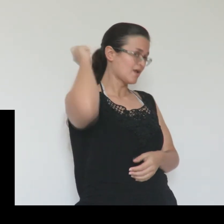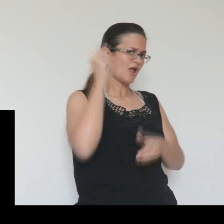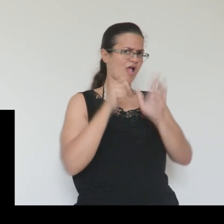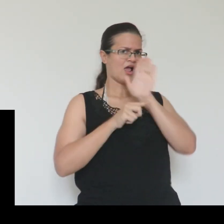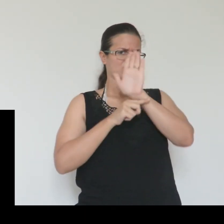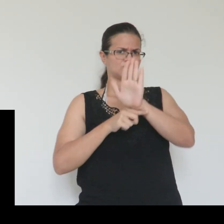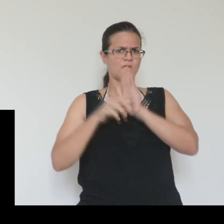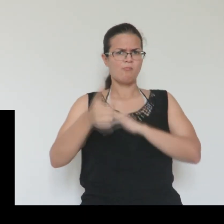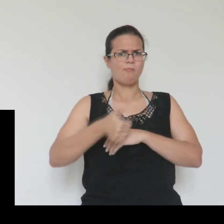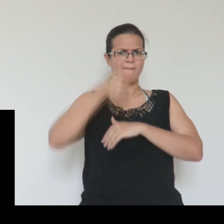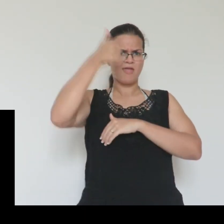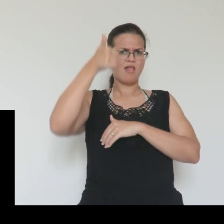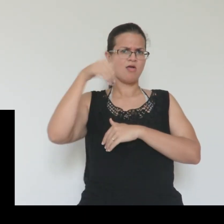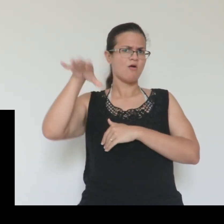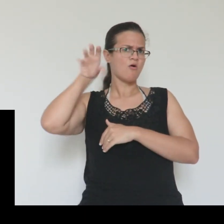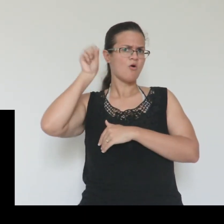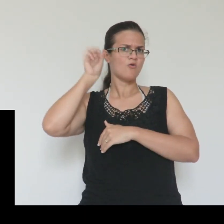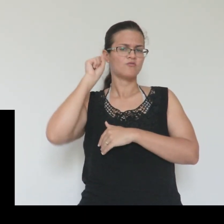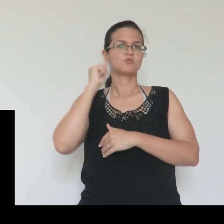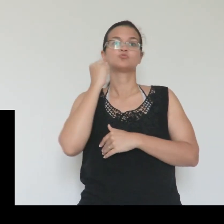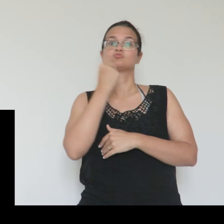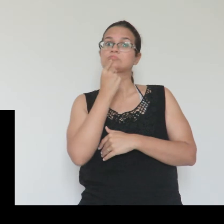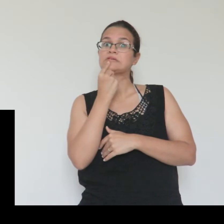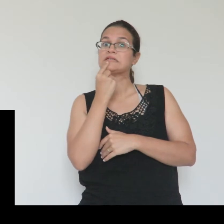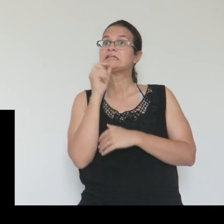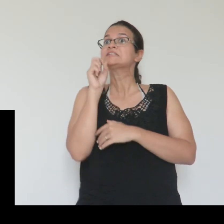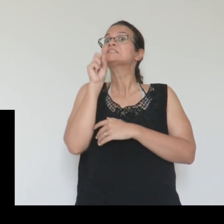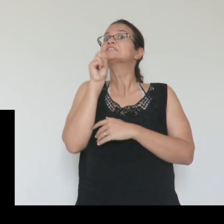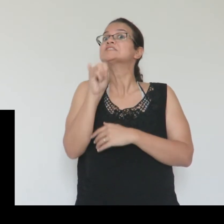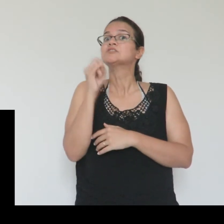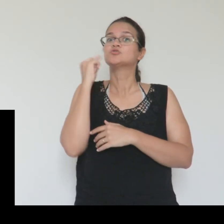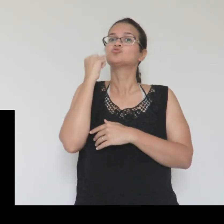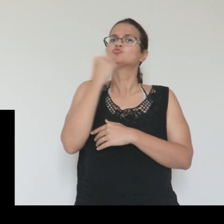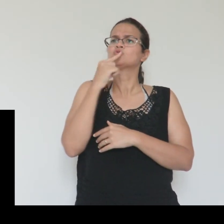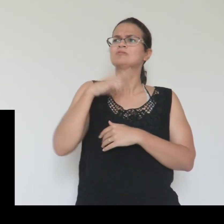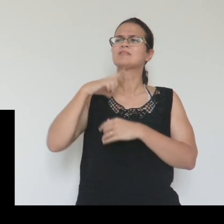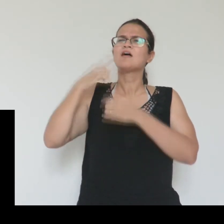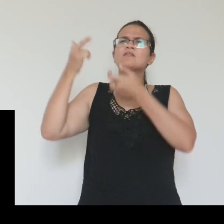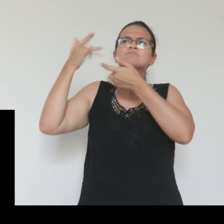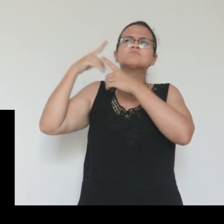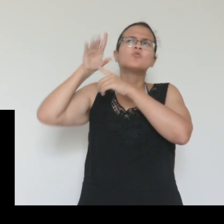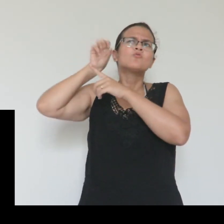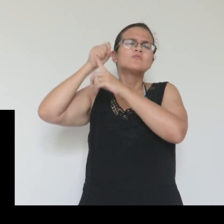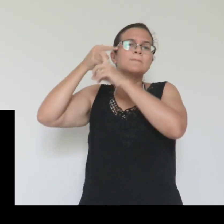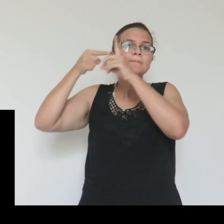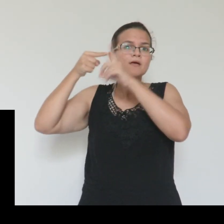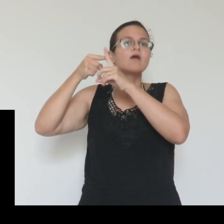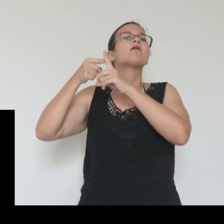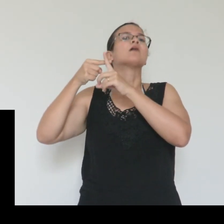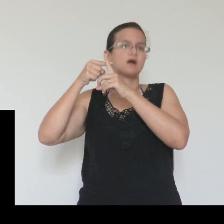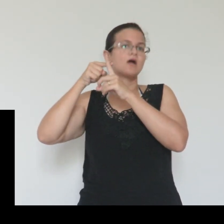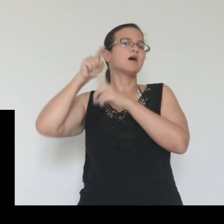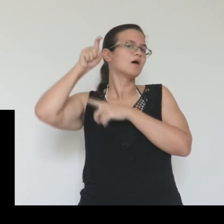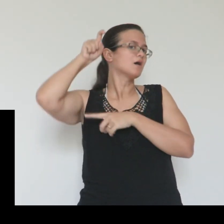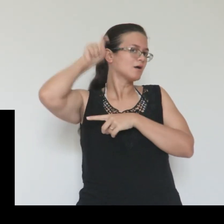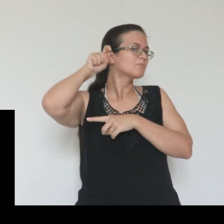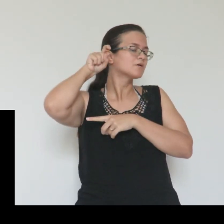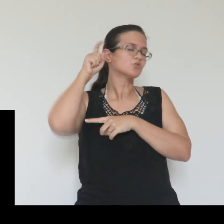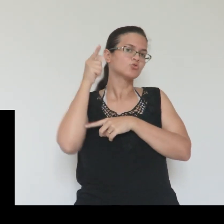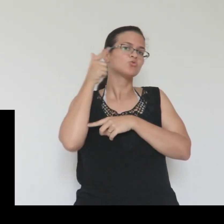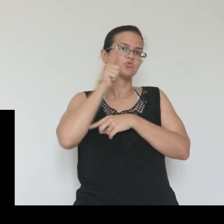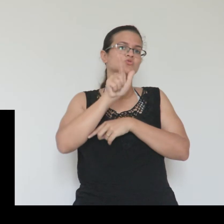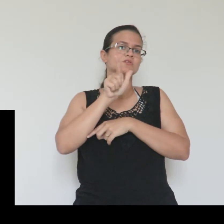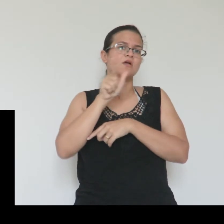assim contribui. Porém, da forma mais clara, melhor ainda, assim, para a gente compreender, é justamente lá no